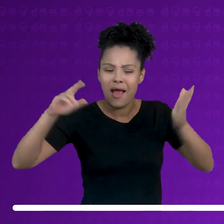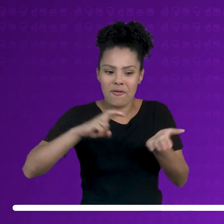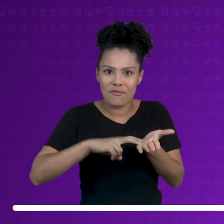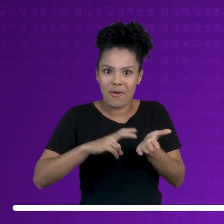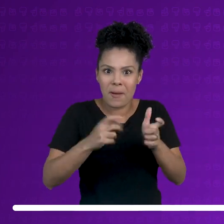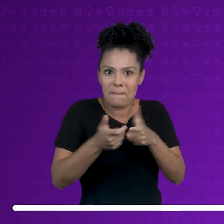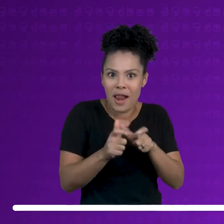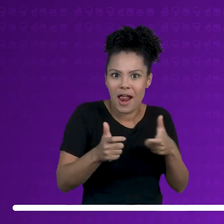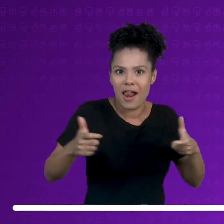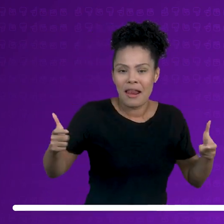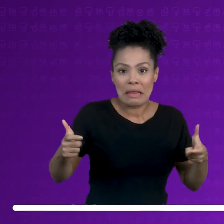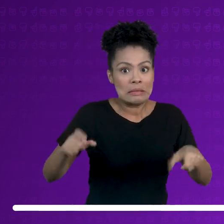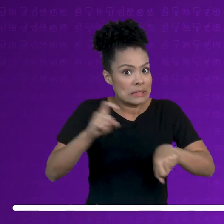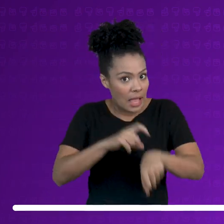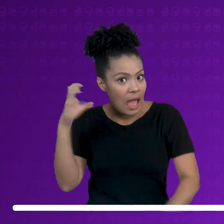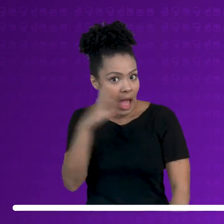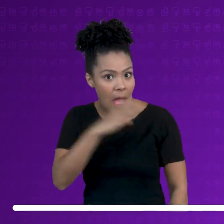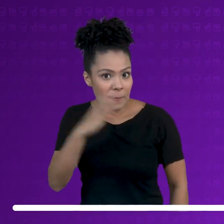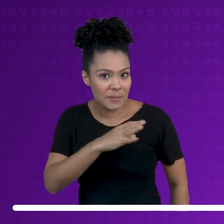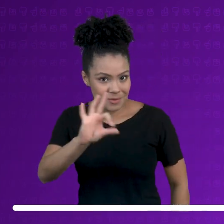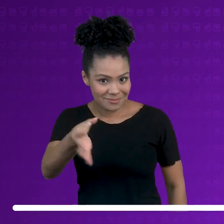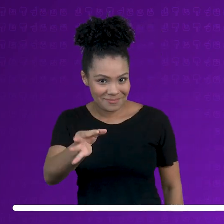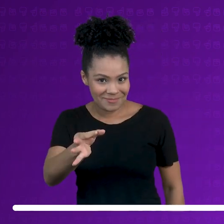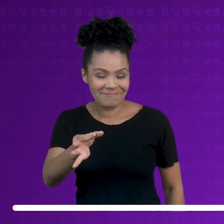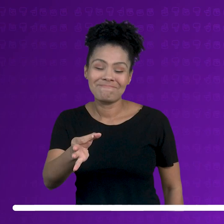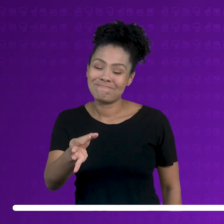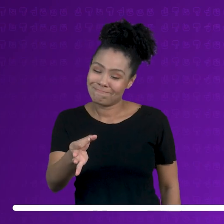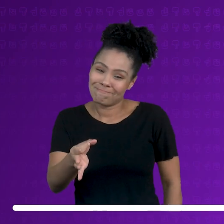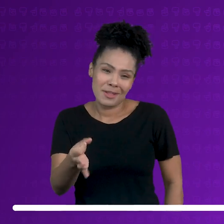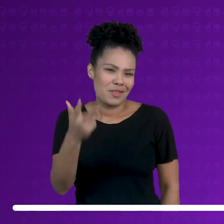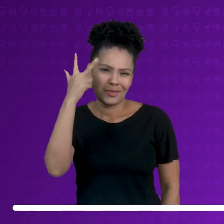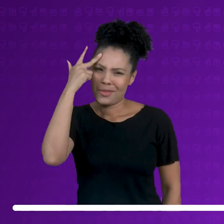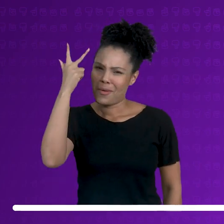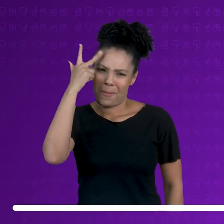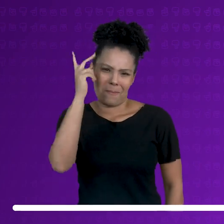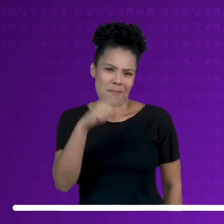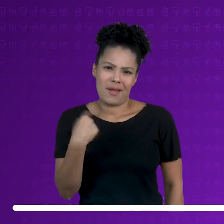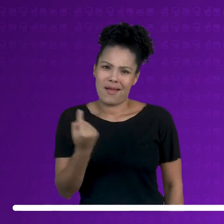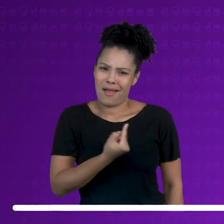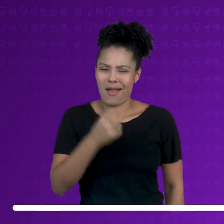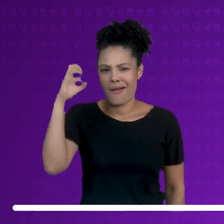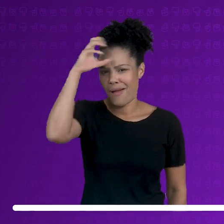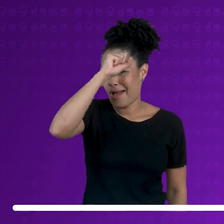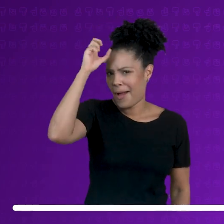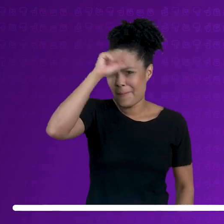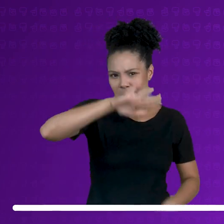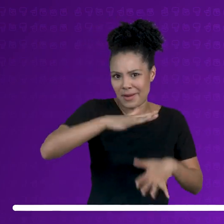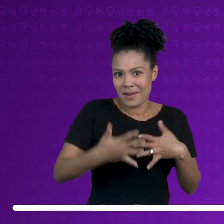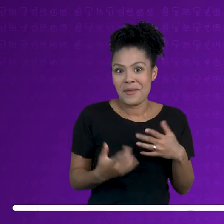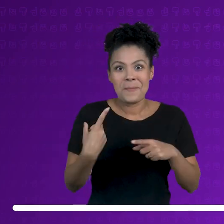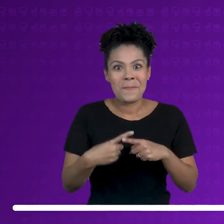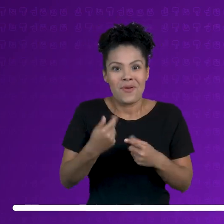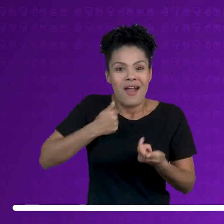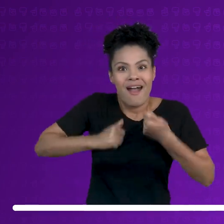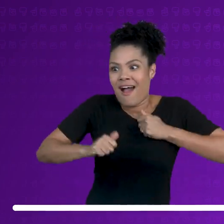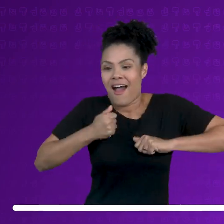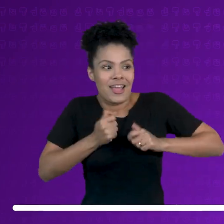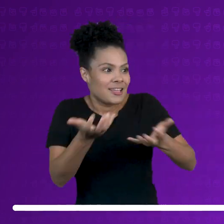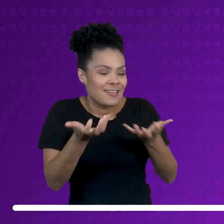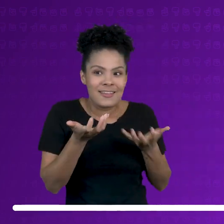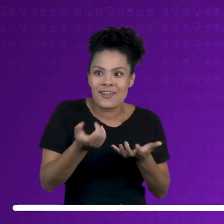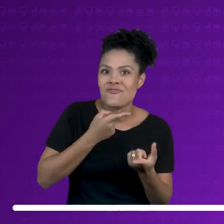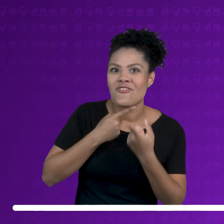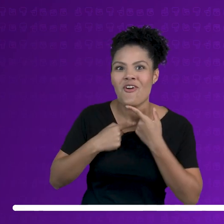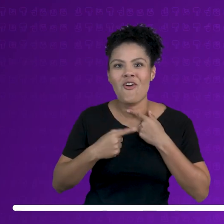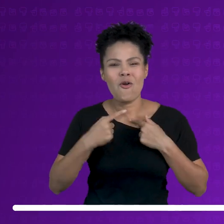vocabulário no menor tempo possível, não é mesmo? Esse comportamento é natural, devido à empolgação que